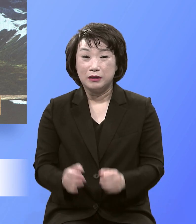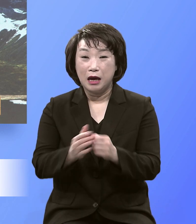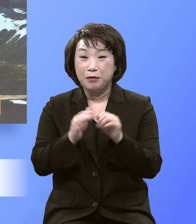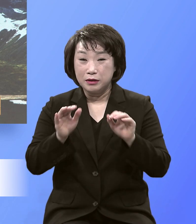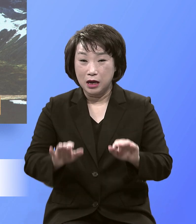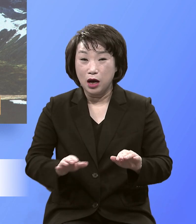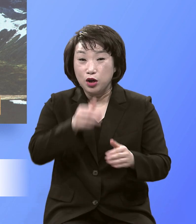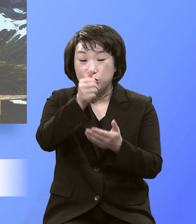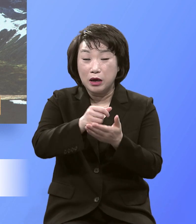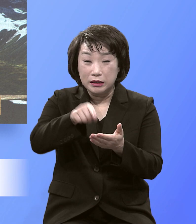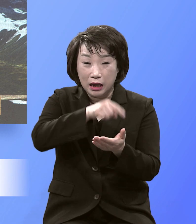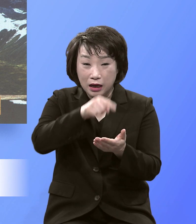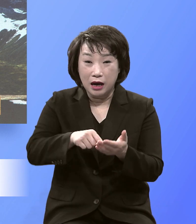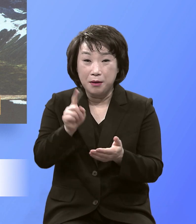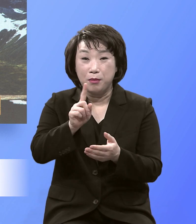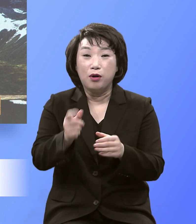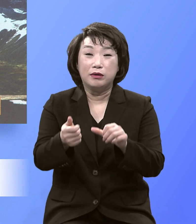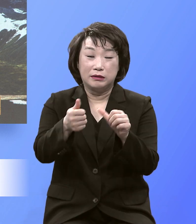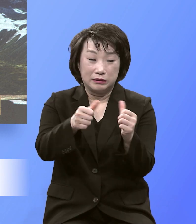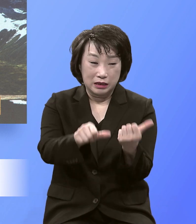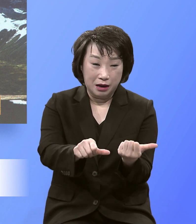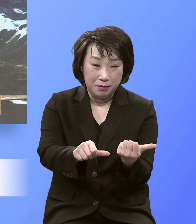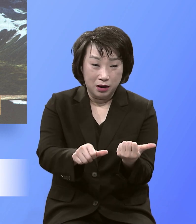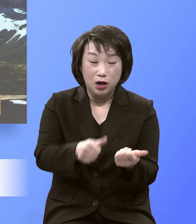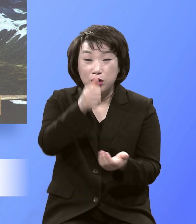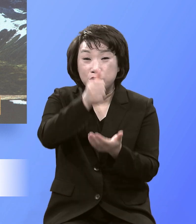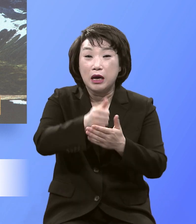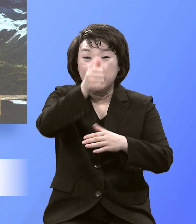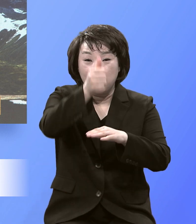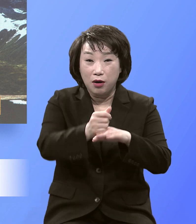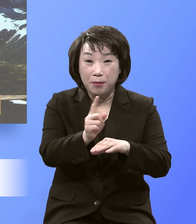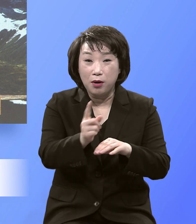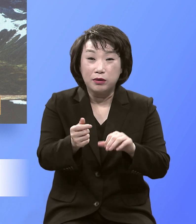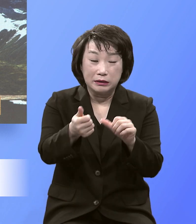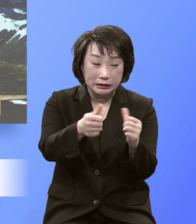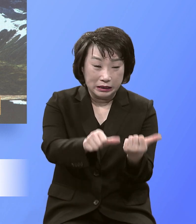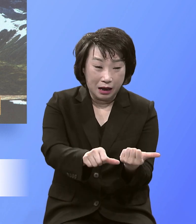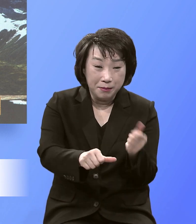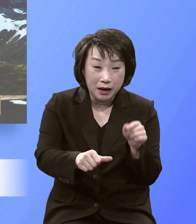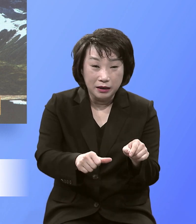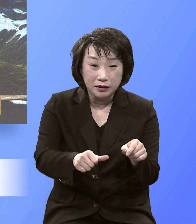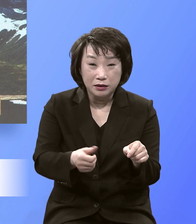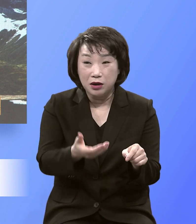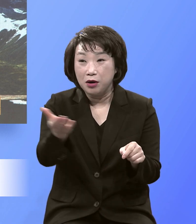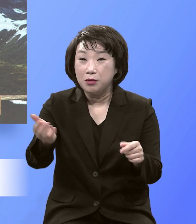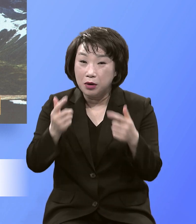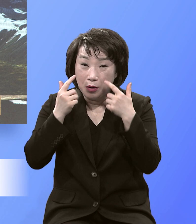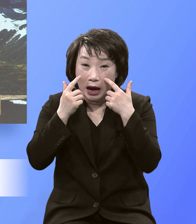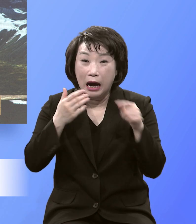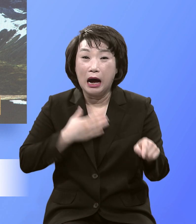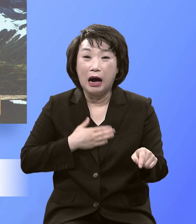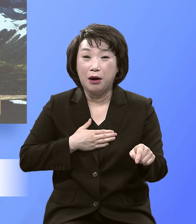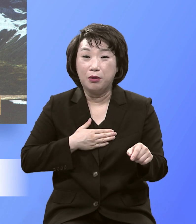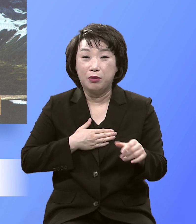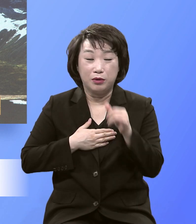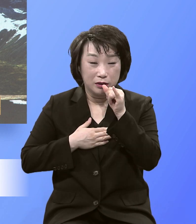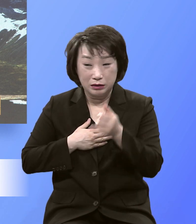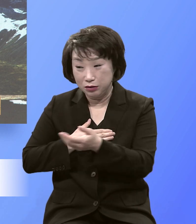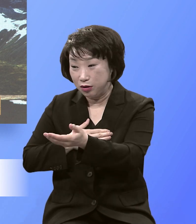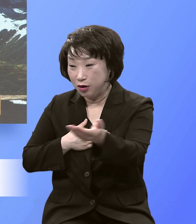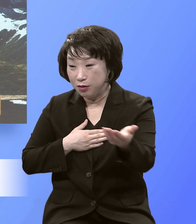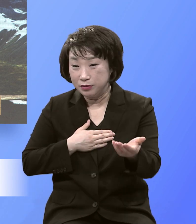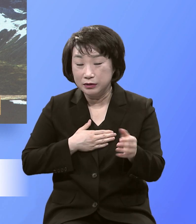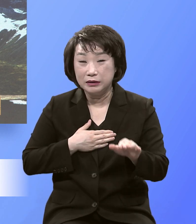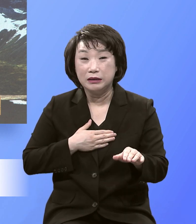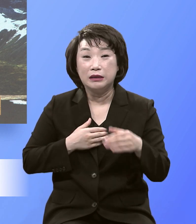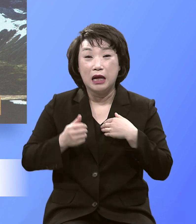그러므로 죄값은 사망, 죄의 싹은 사망이라고 하는 것을 확실하게 아는 사람은